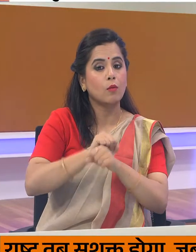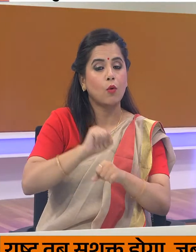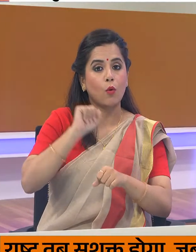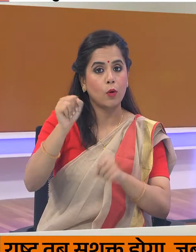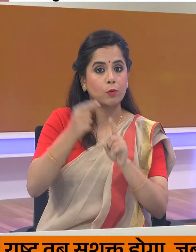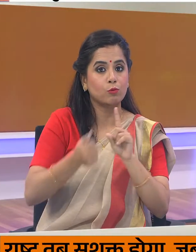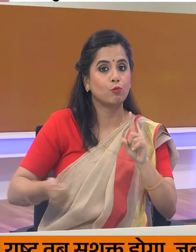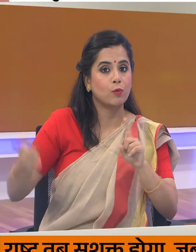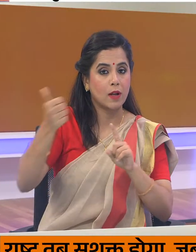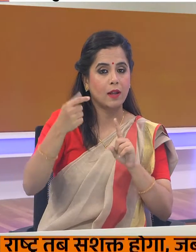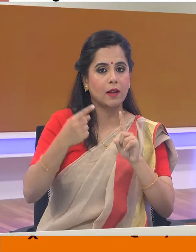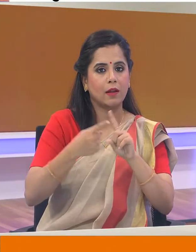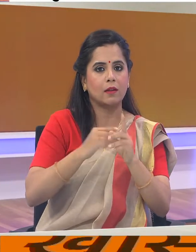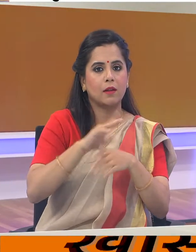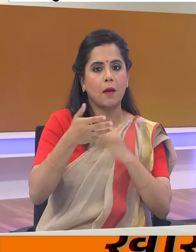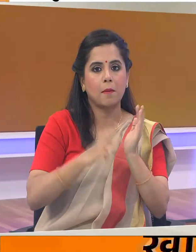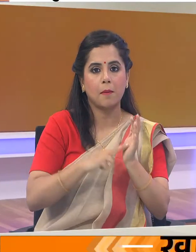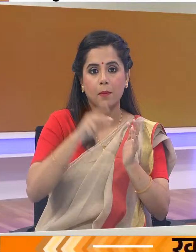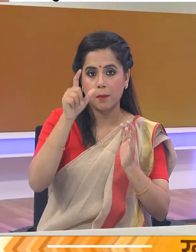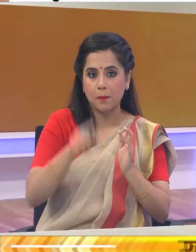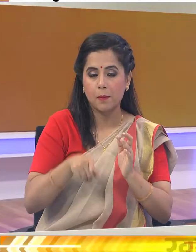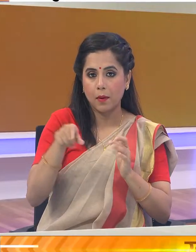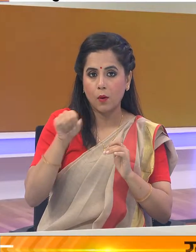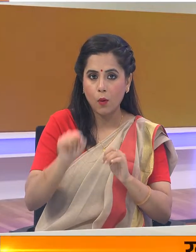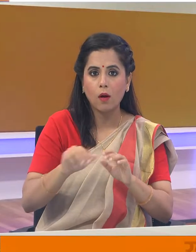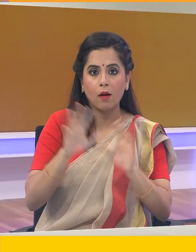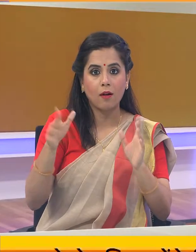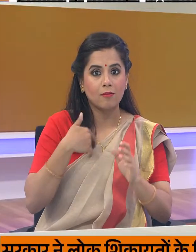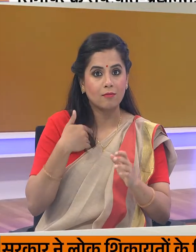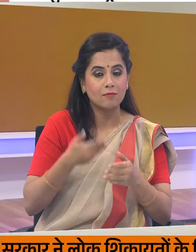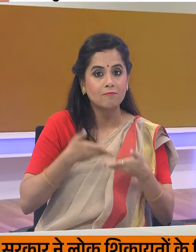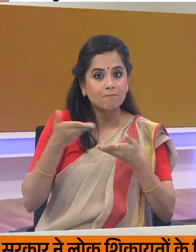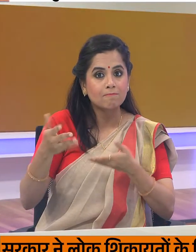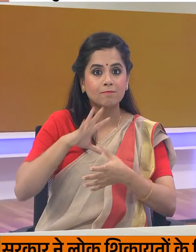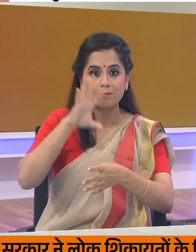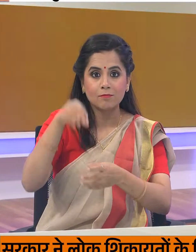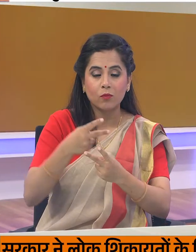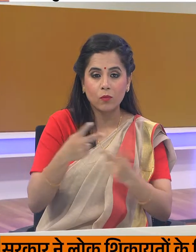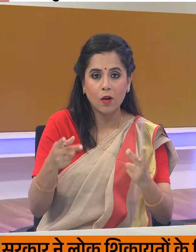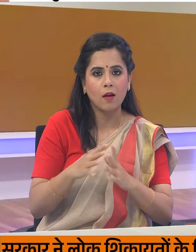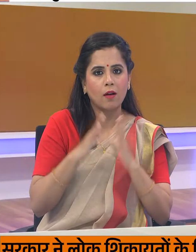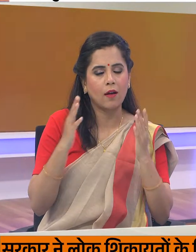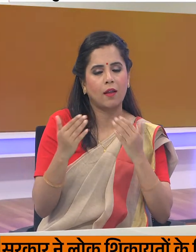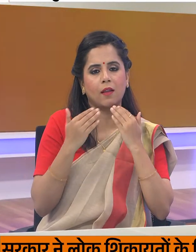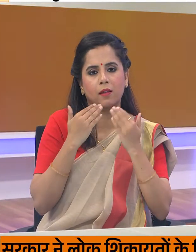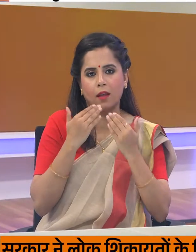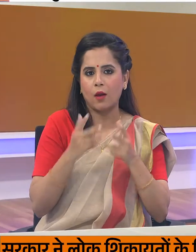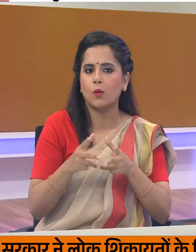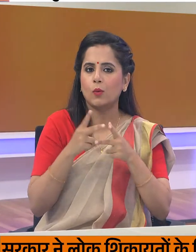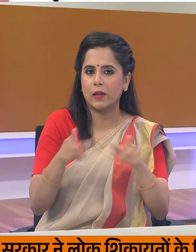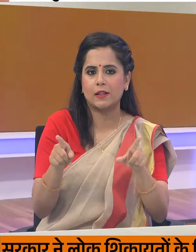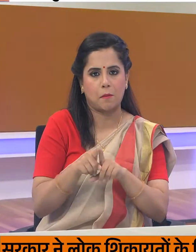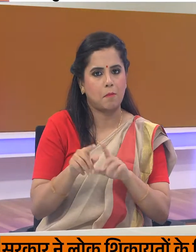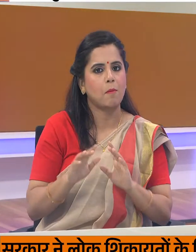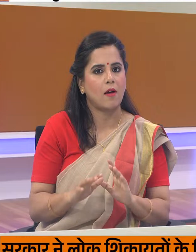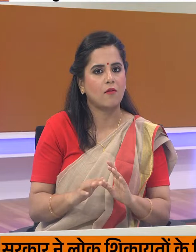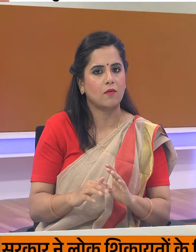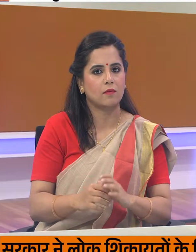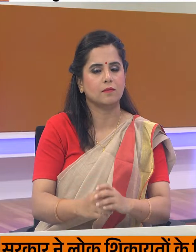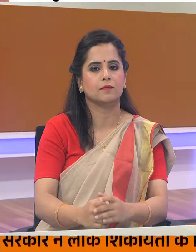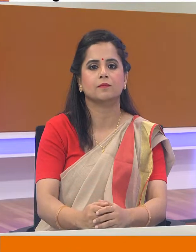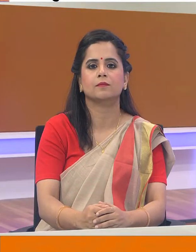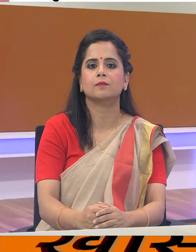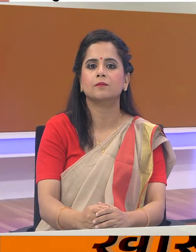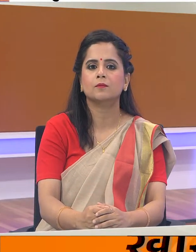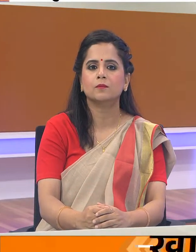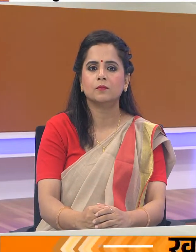सिंगापुर के राष्ट्रपति थर्मन षणमुगरत्नम का उनके योगदान के लिए आभार भी व्यक्त किया।